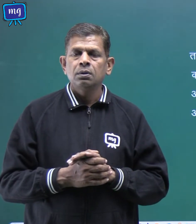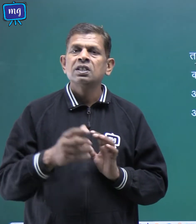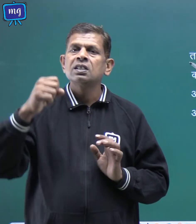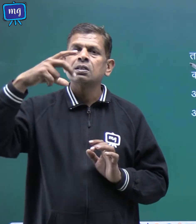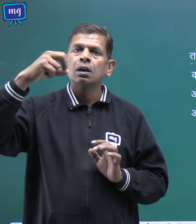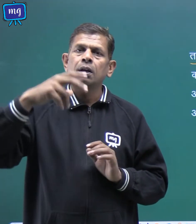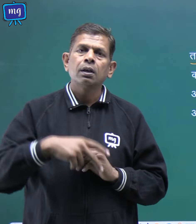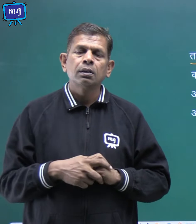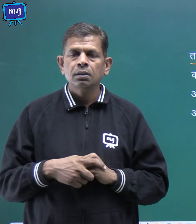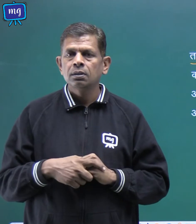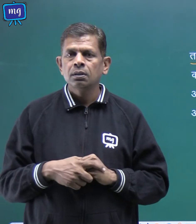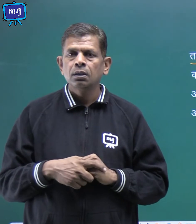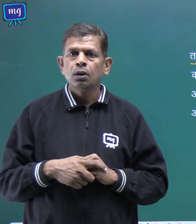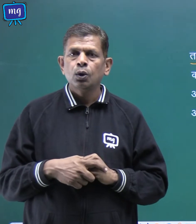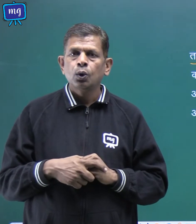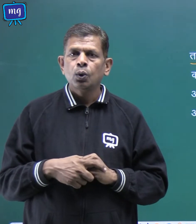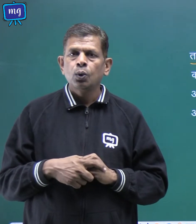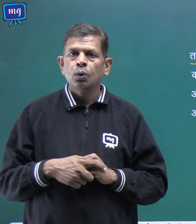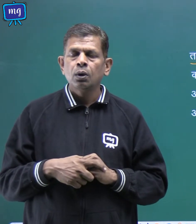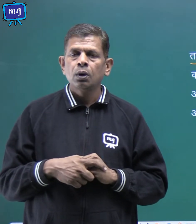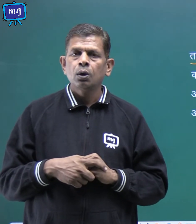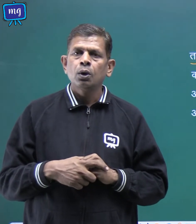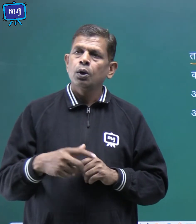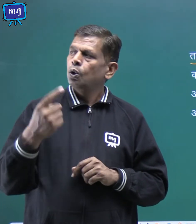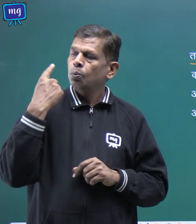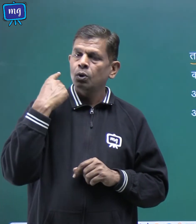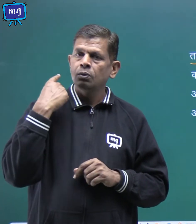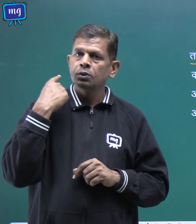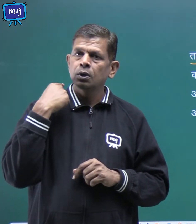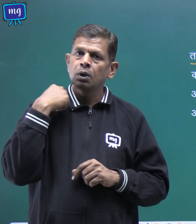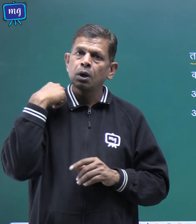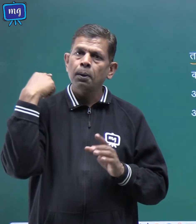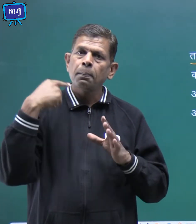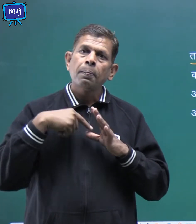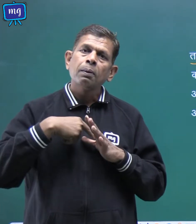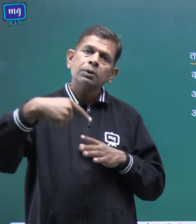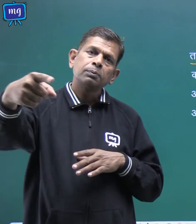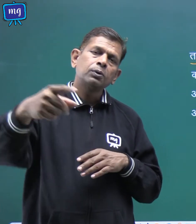तारे पूर्व से पश्चिम की ओर